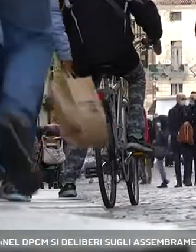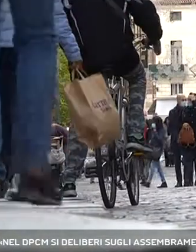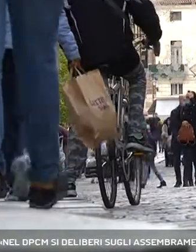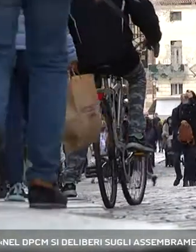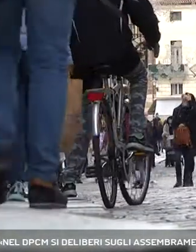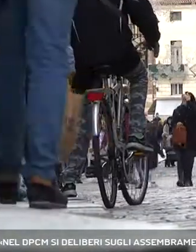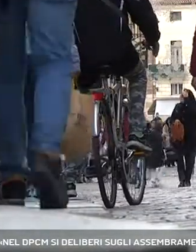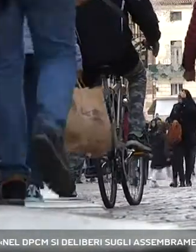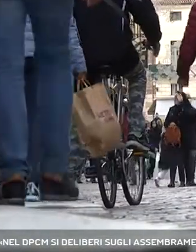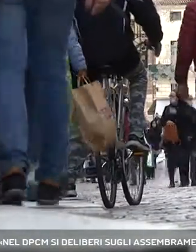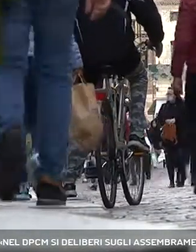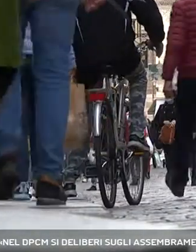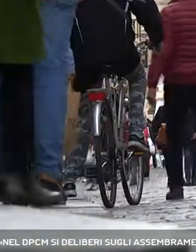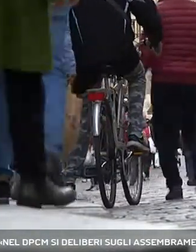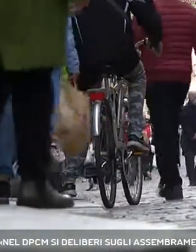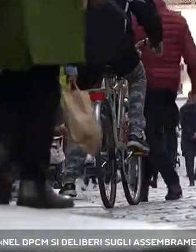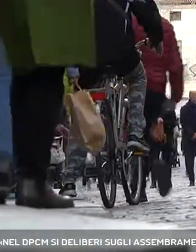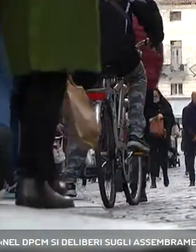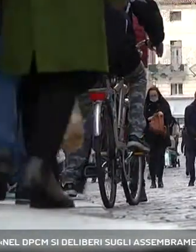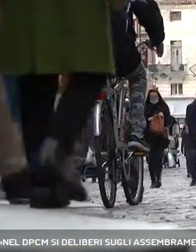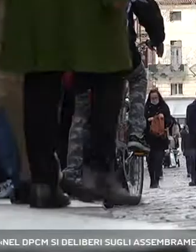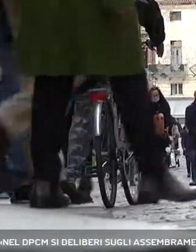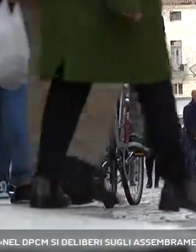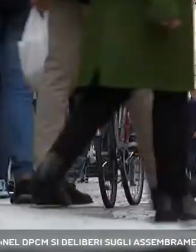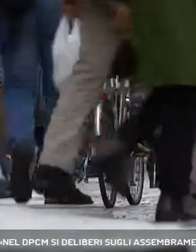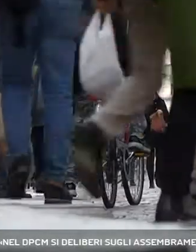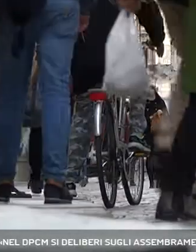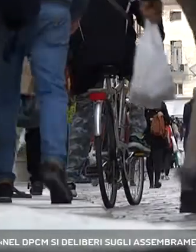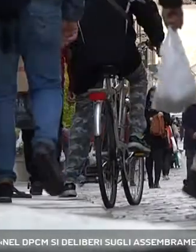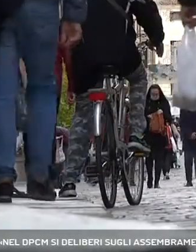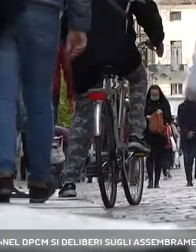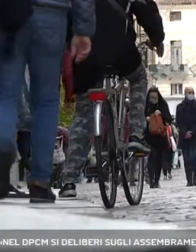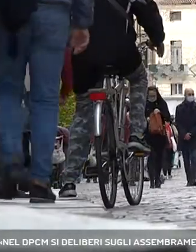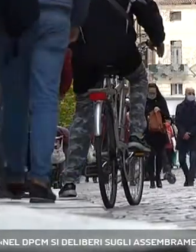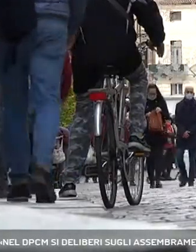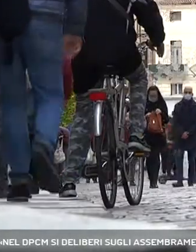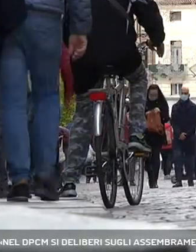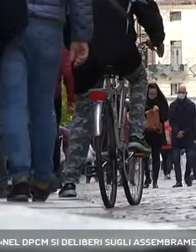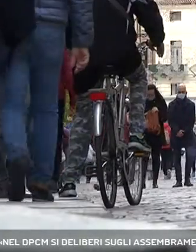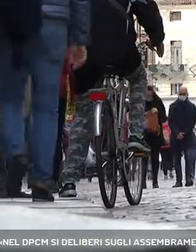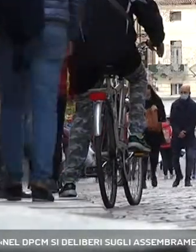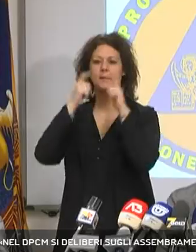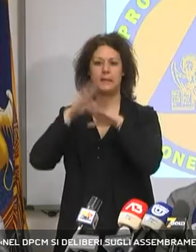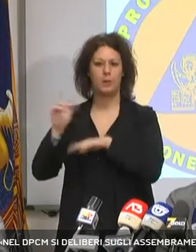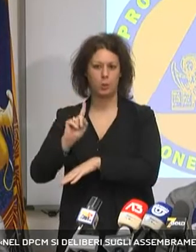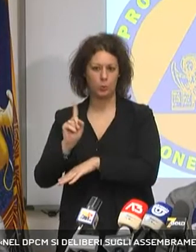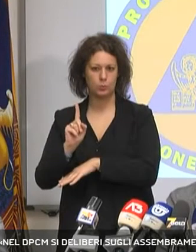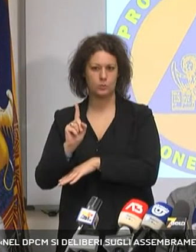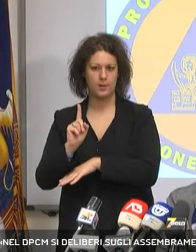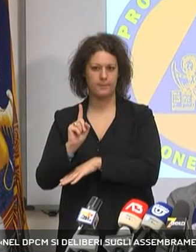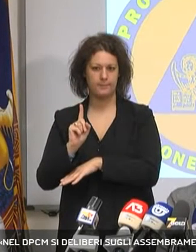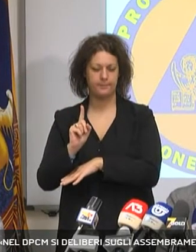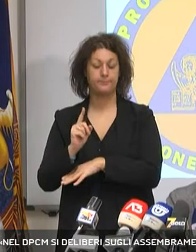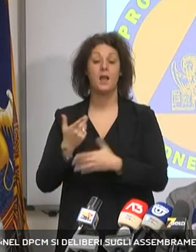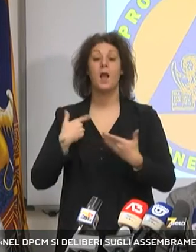del teatro ti dica ma scusa io son chiuso e c'era piazza della mia città che è gremita di persone ho chiesto